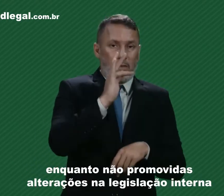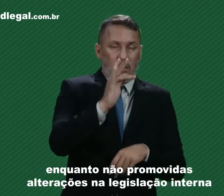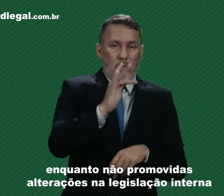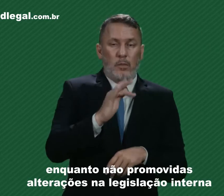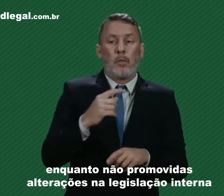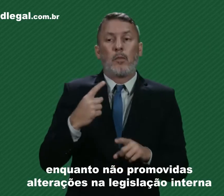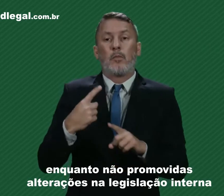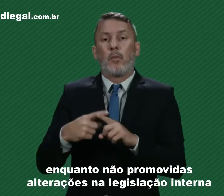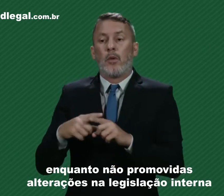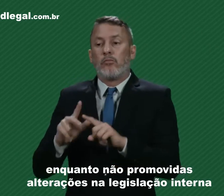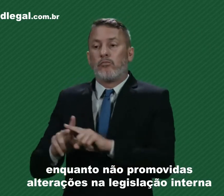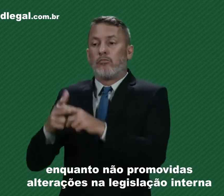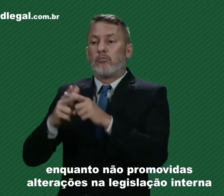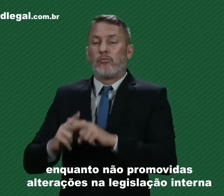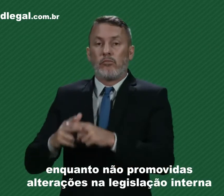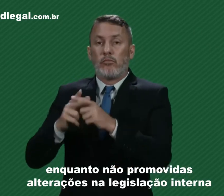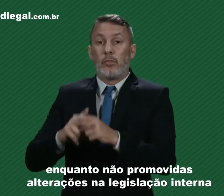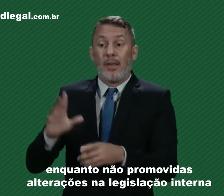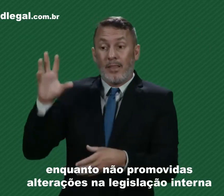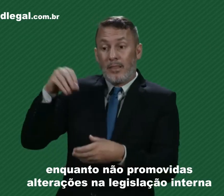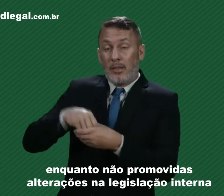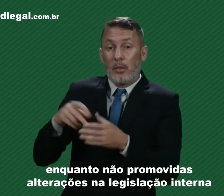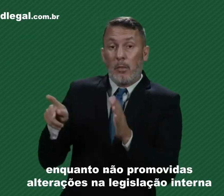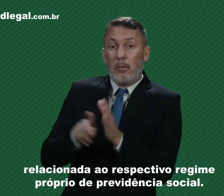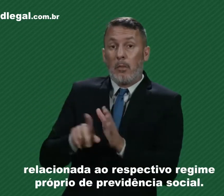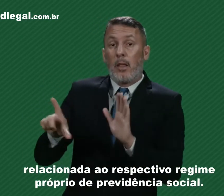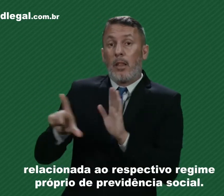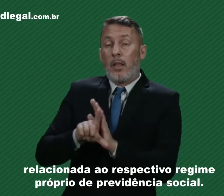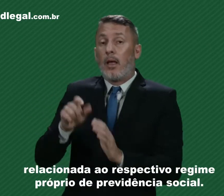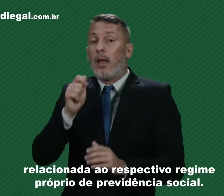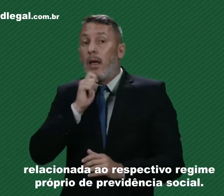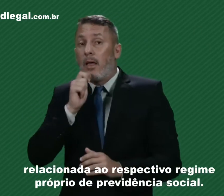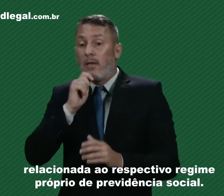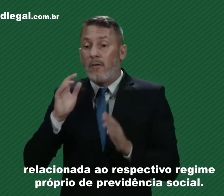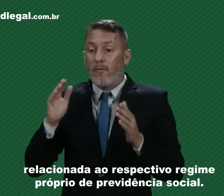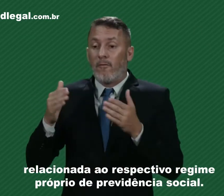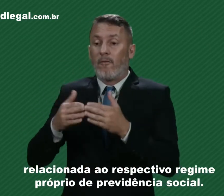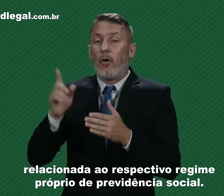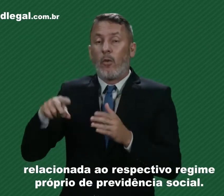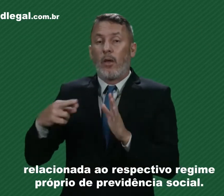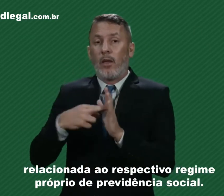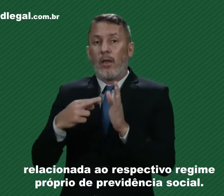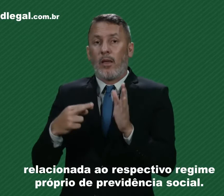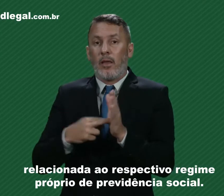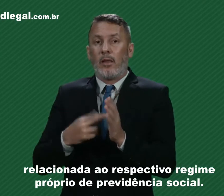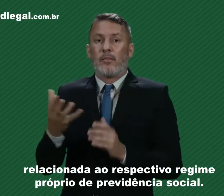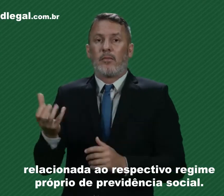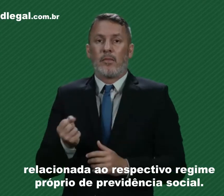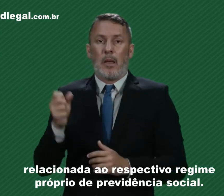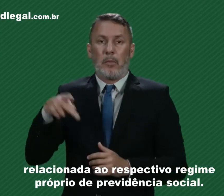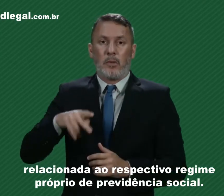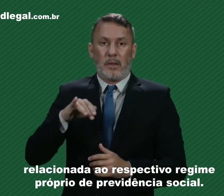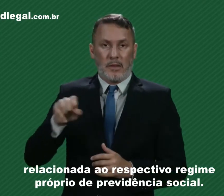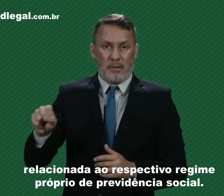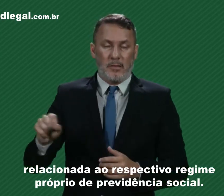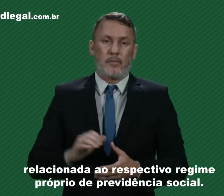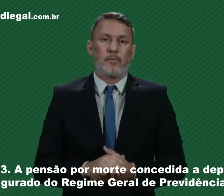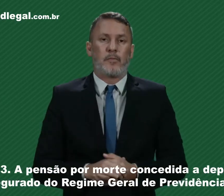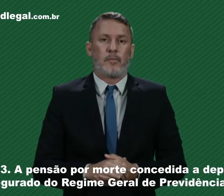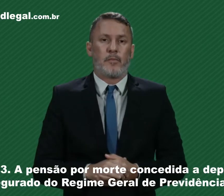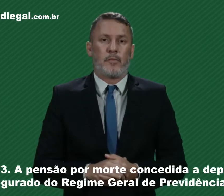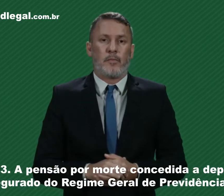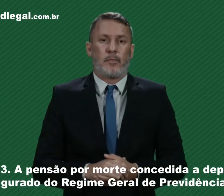não promovidas alterações na legislação interna relacionada ao respectivo regime próprio de previdência